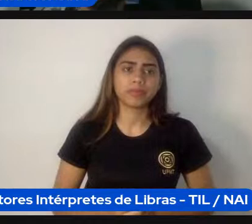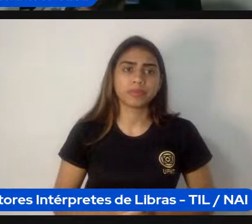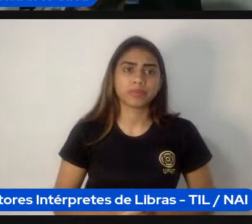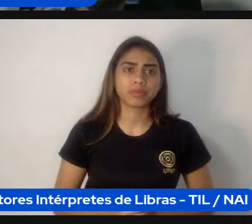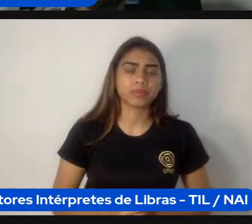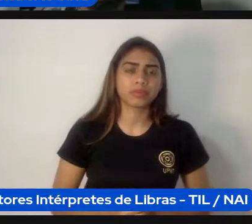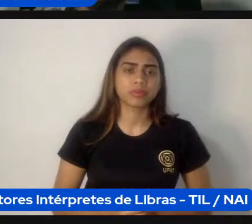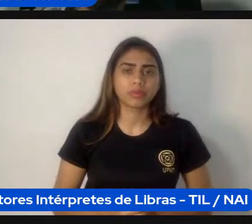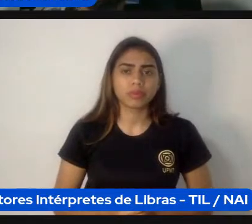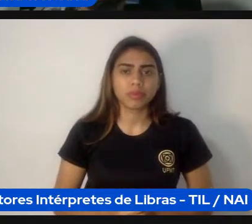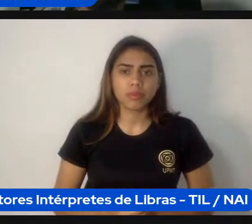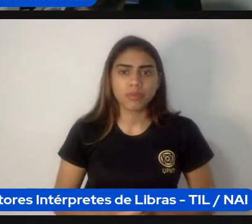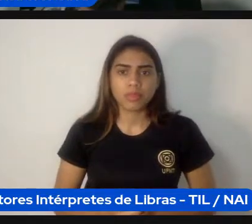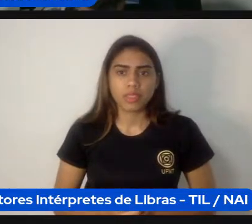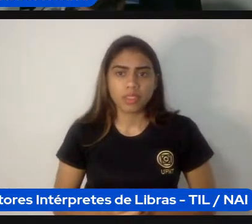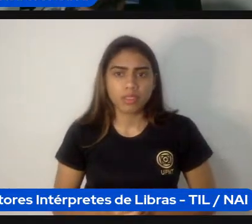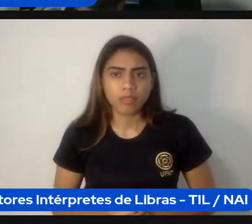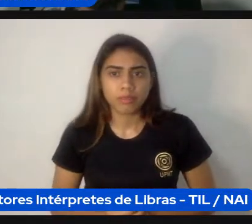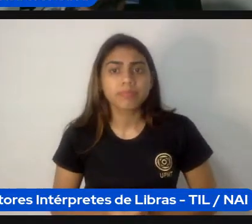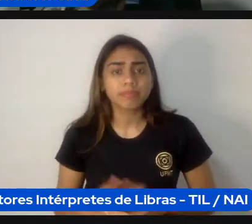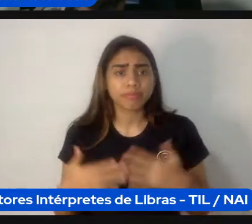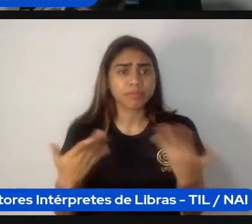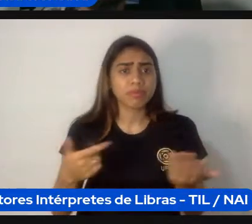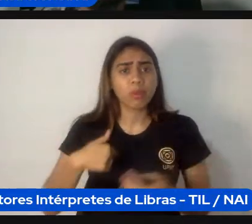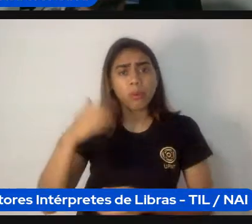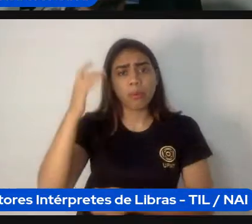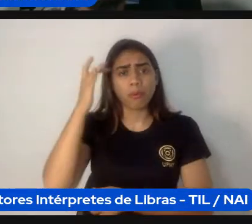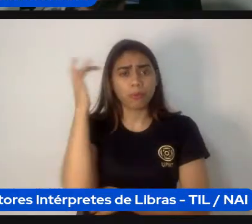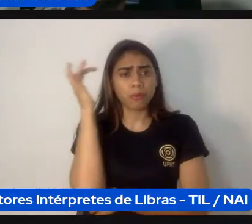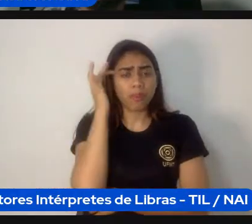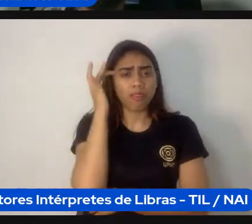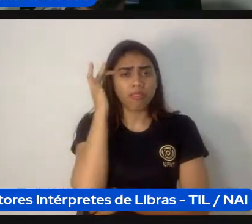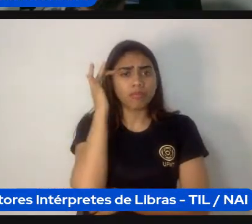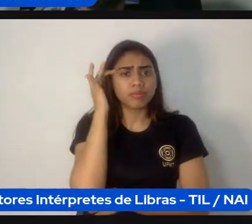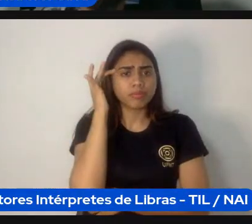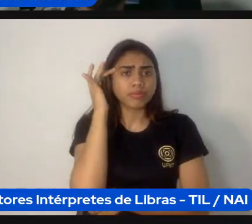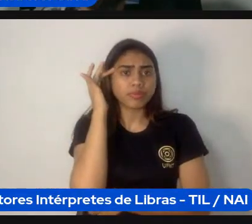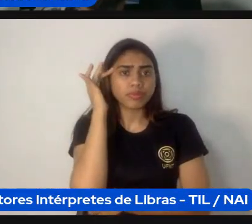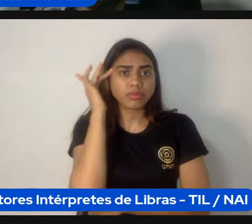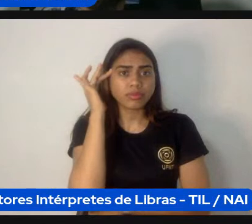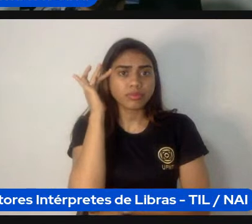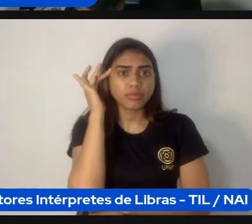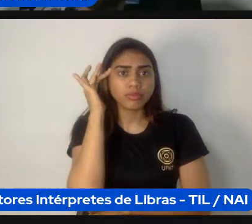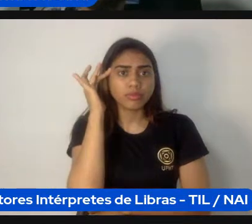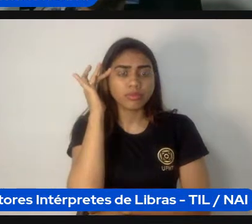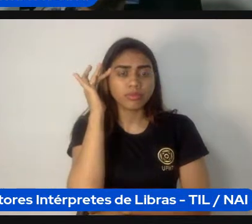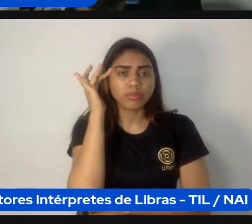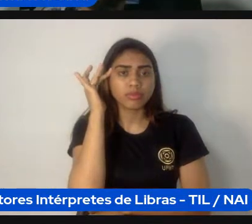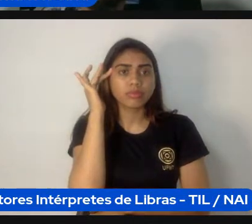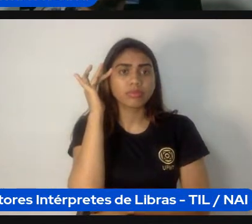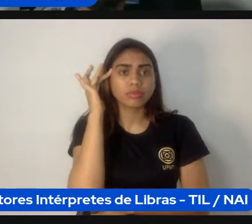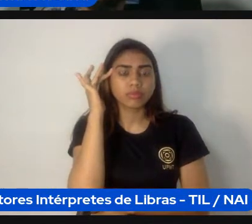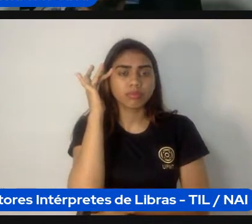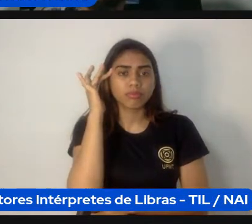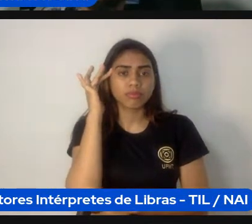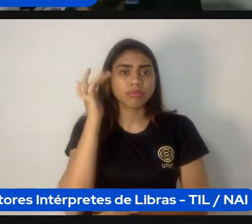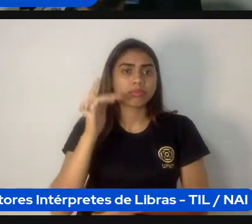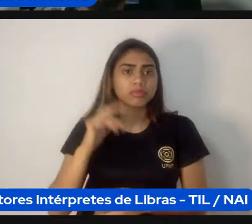que essa construção já muito estabelecida mesmo,